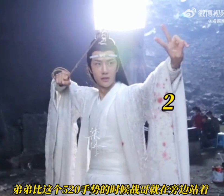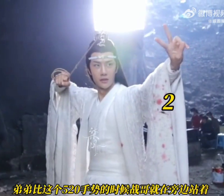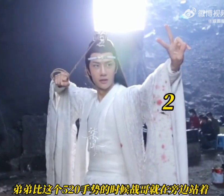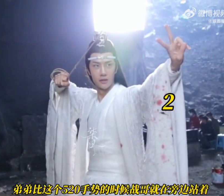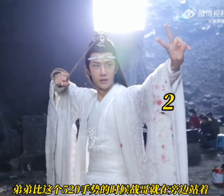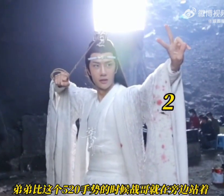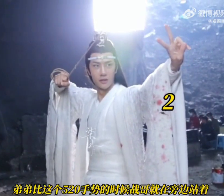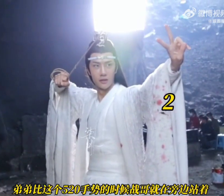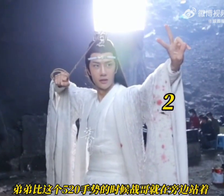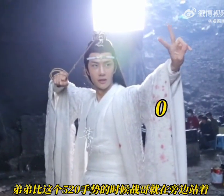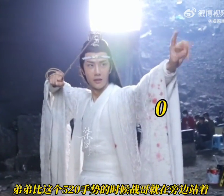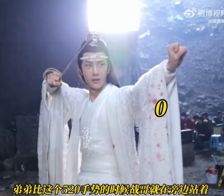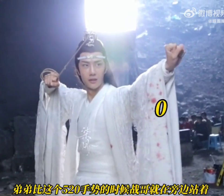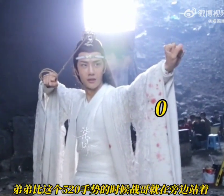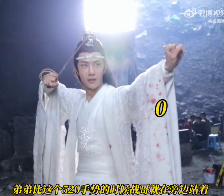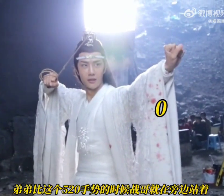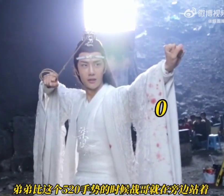势的时候，战哥就在旁边站